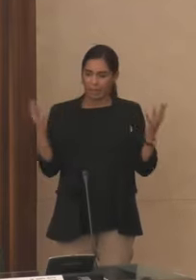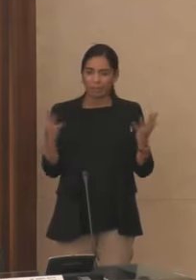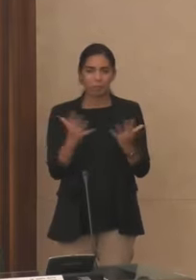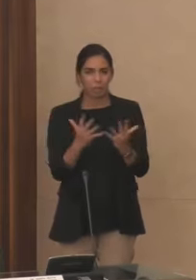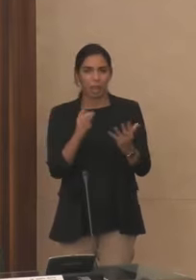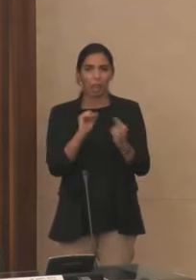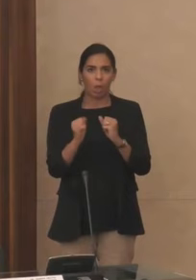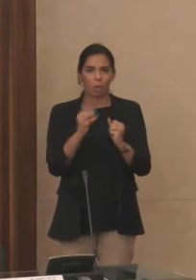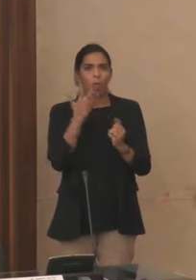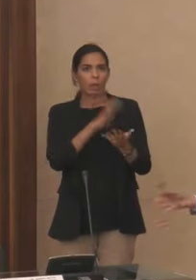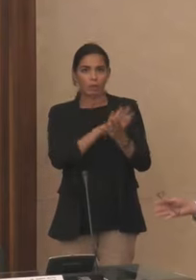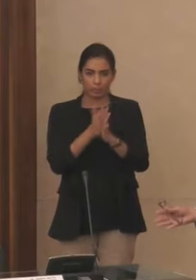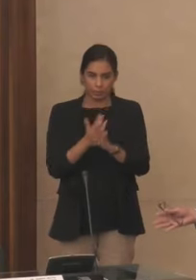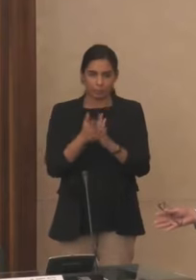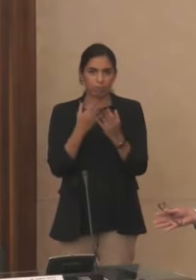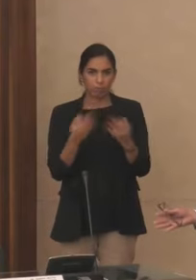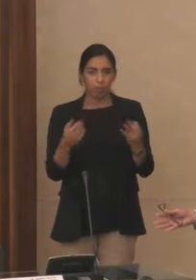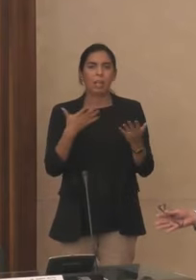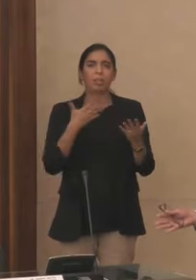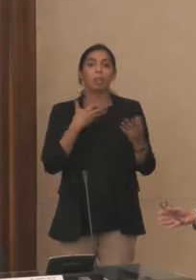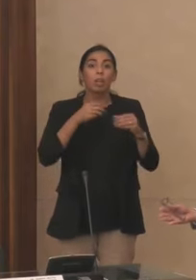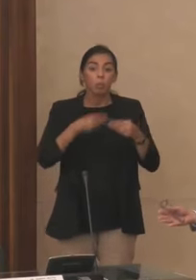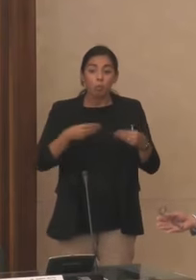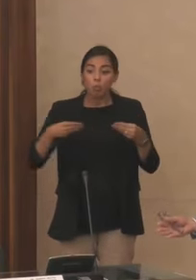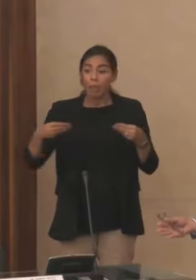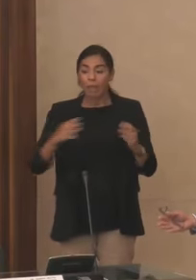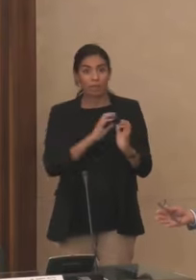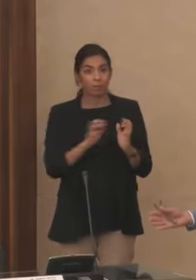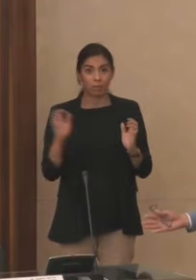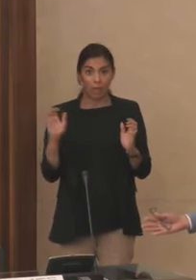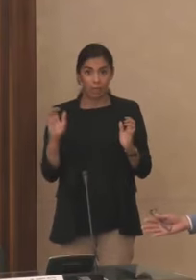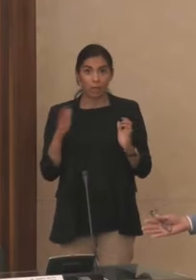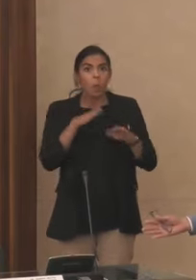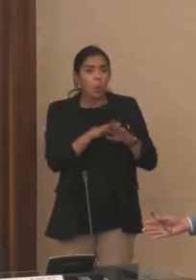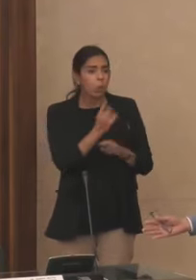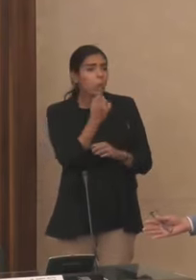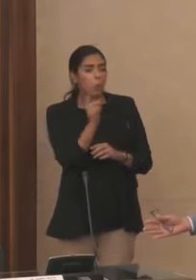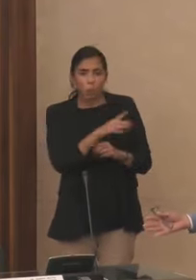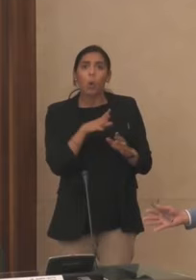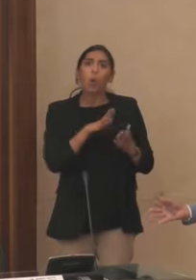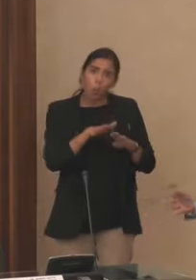pandemia abbiamo diverse armi, usiamole tutte.